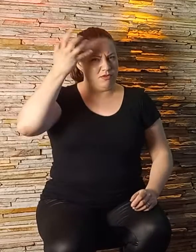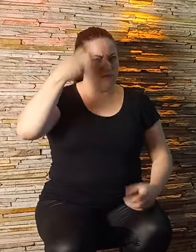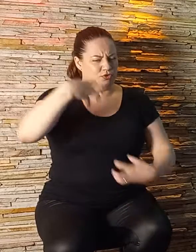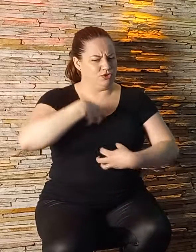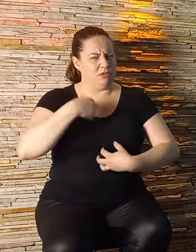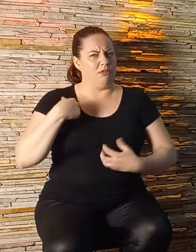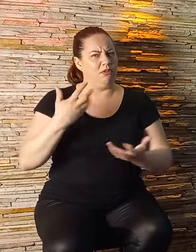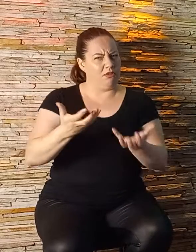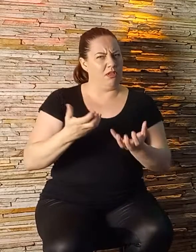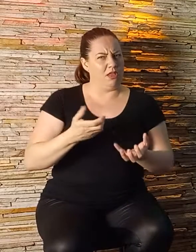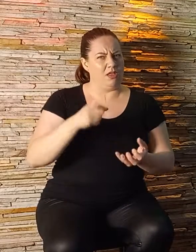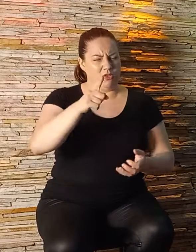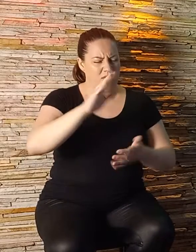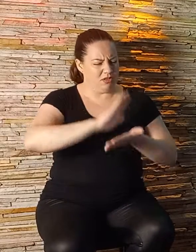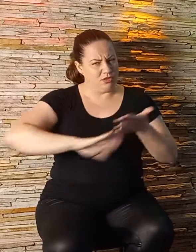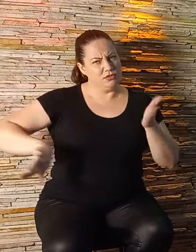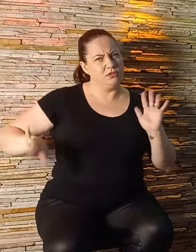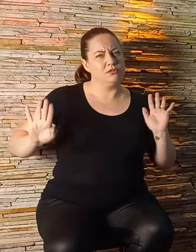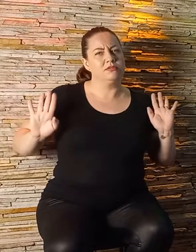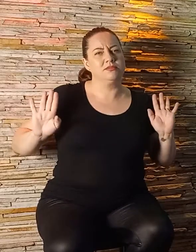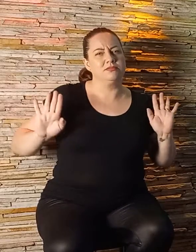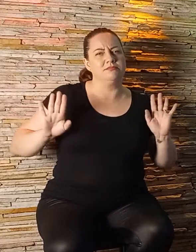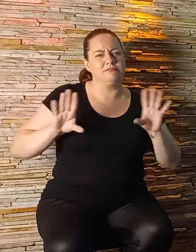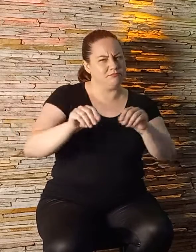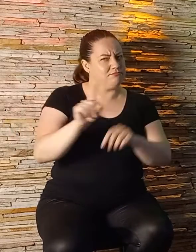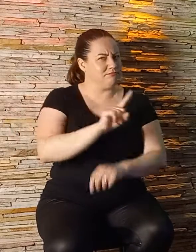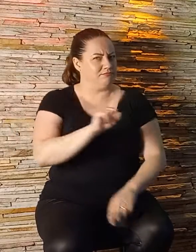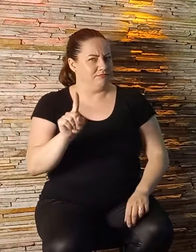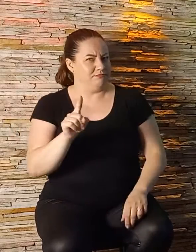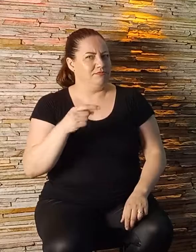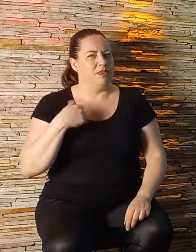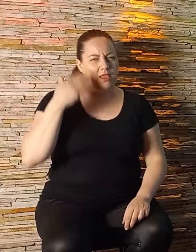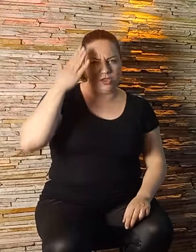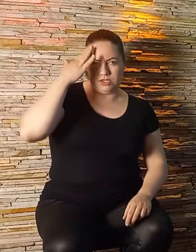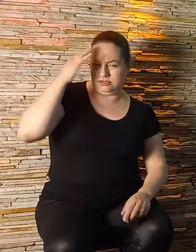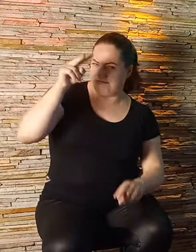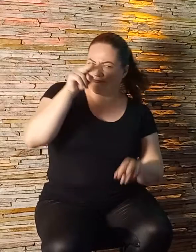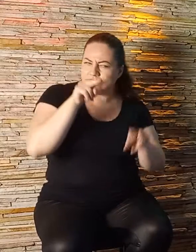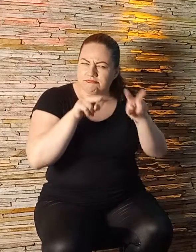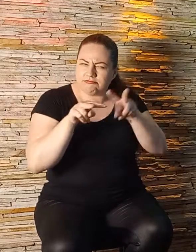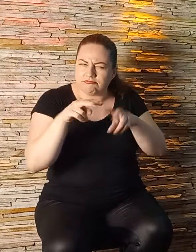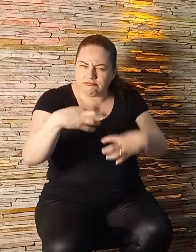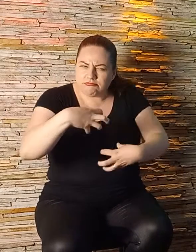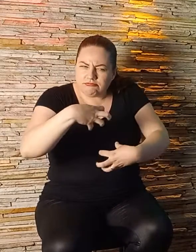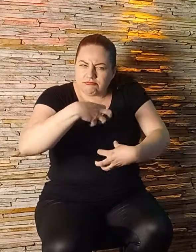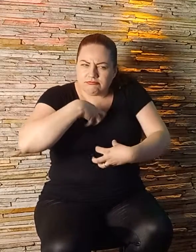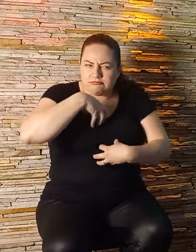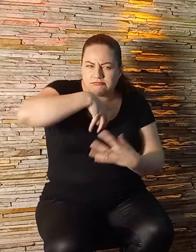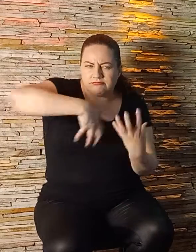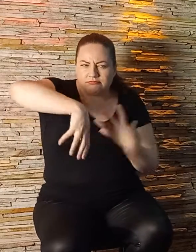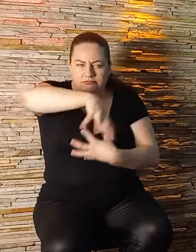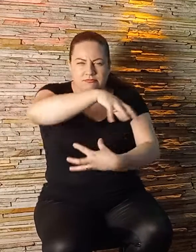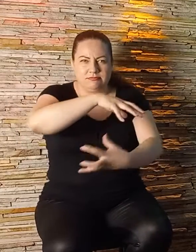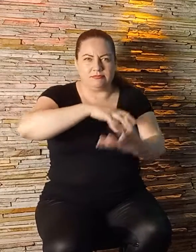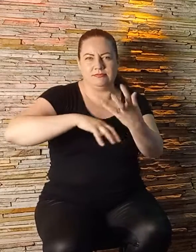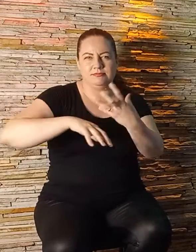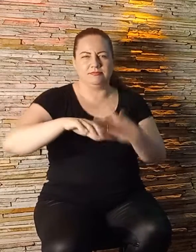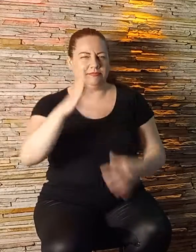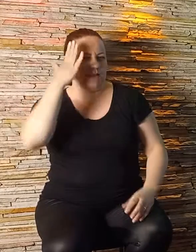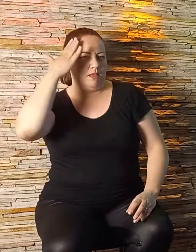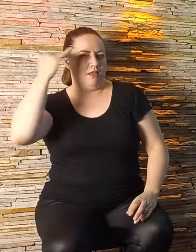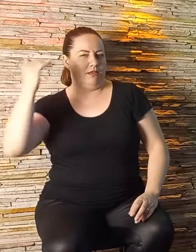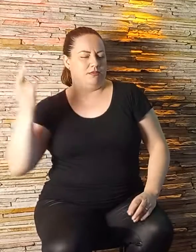para morte então sermão não eu sei que estão de hoje meu pote do furacão sentado